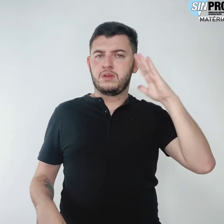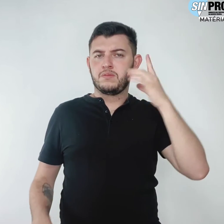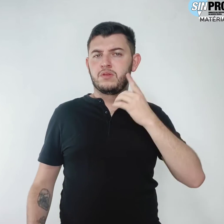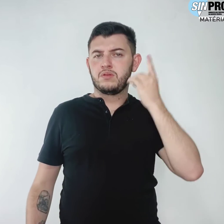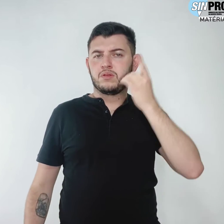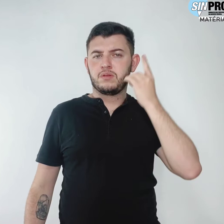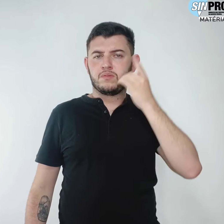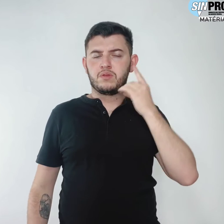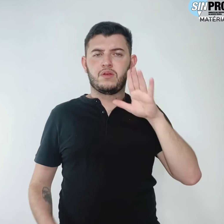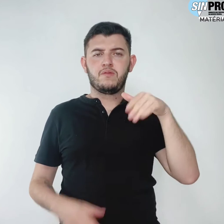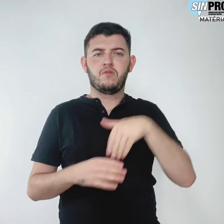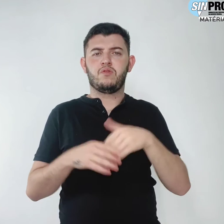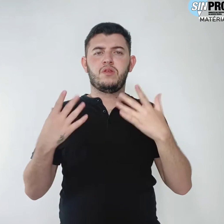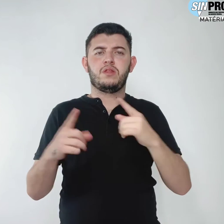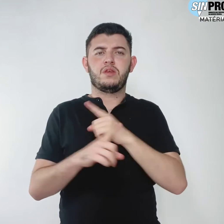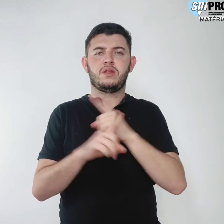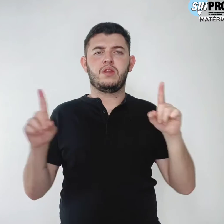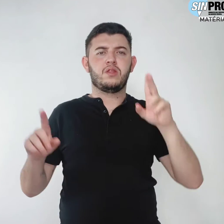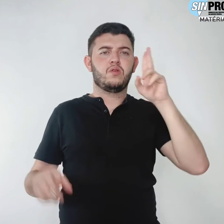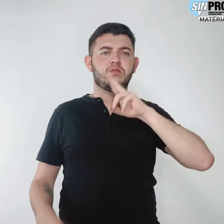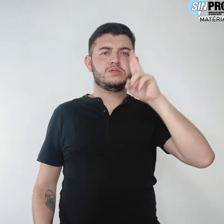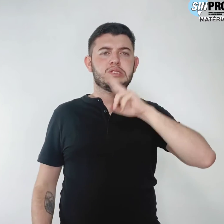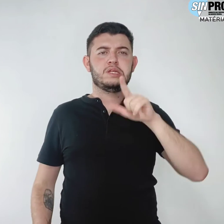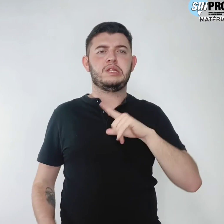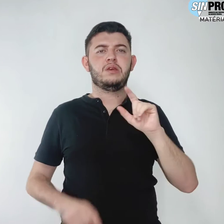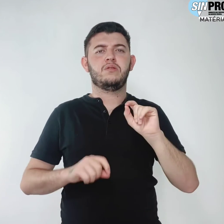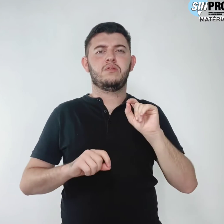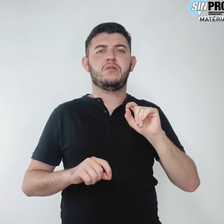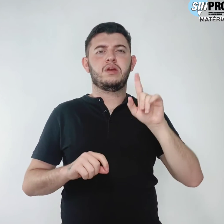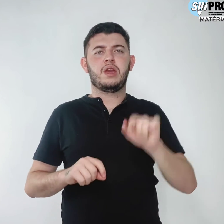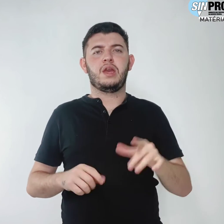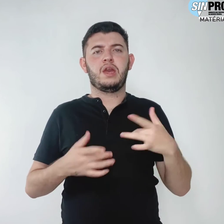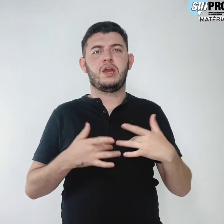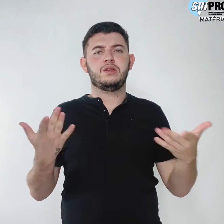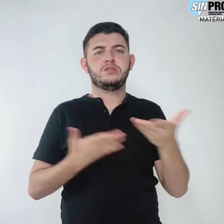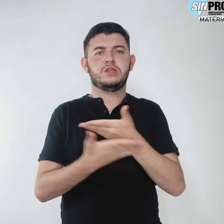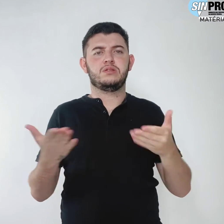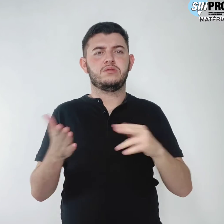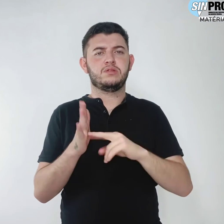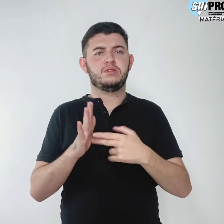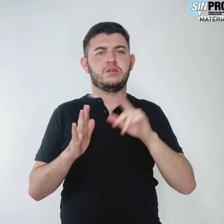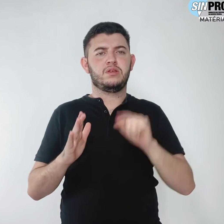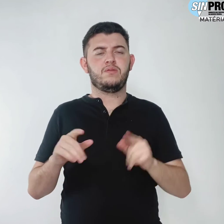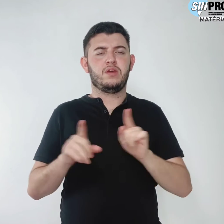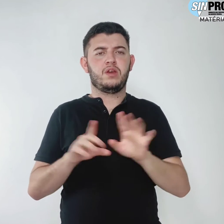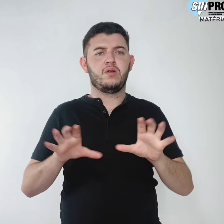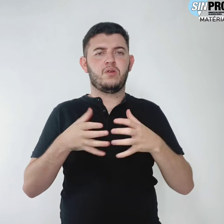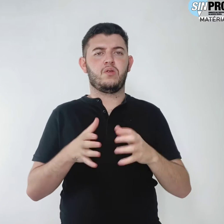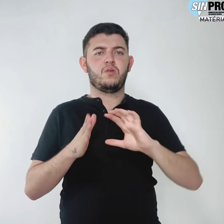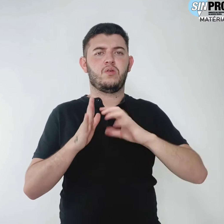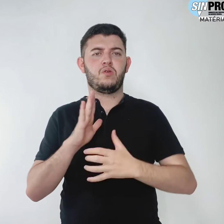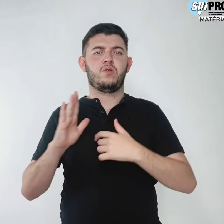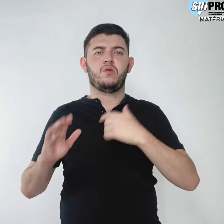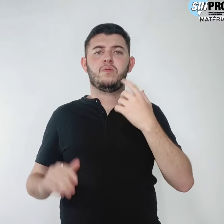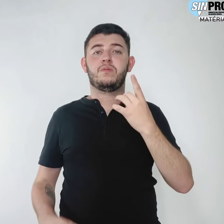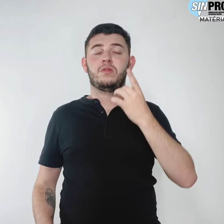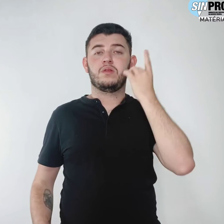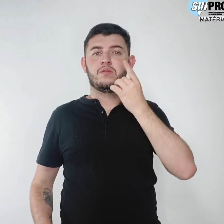No entendimento dos parlamentares que votaram contra essa urgência, trata-se de um gesto de retaliação das bancadas